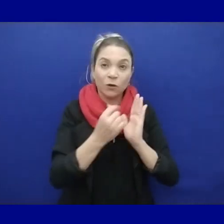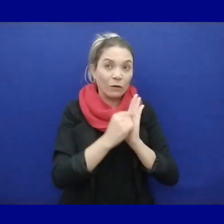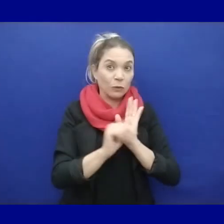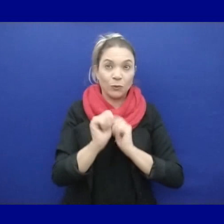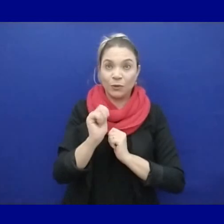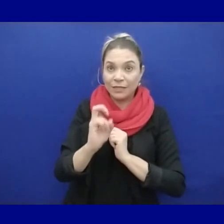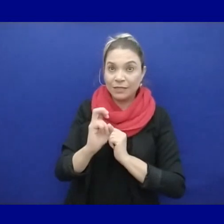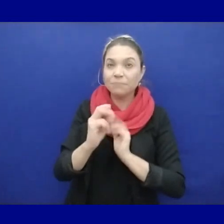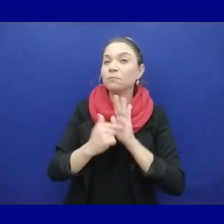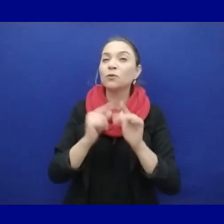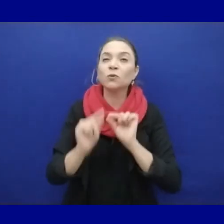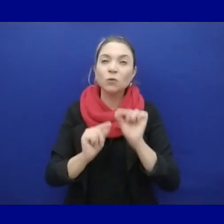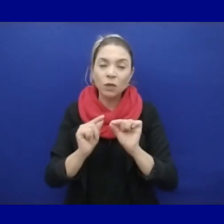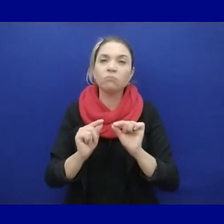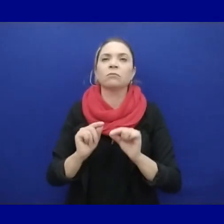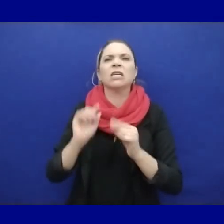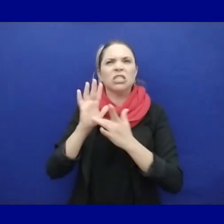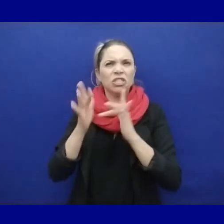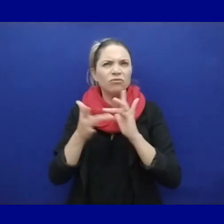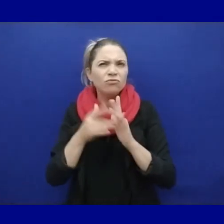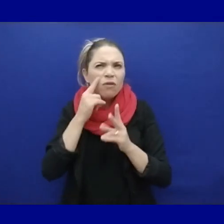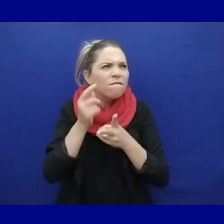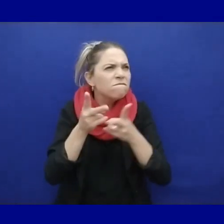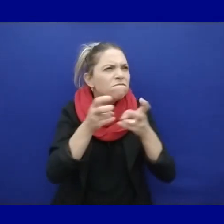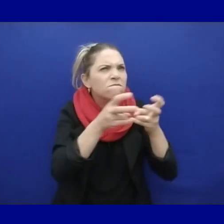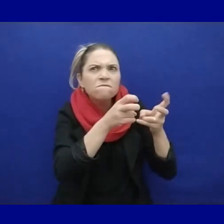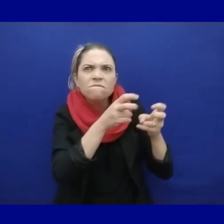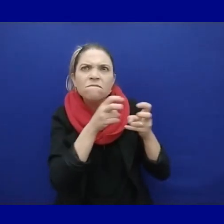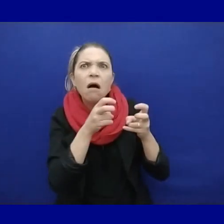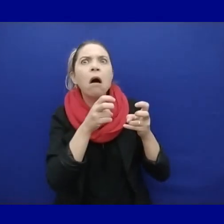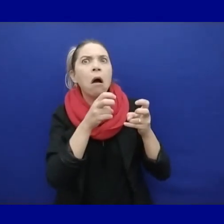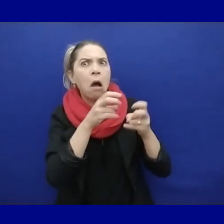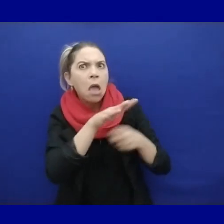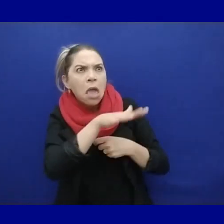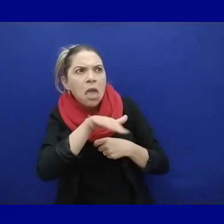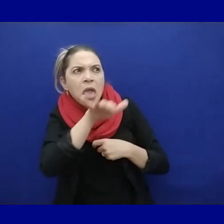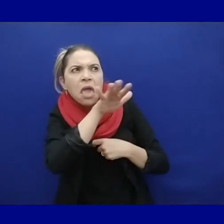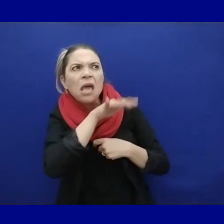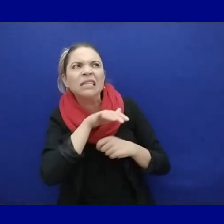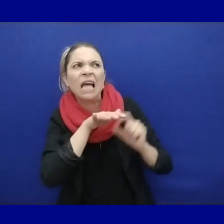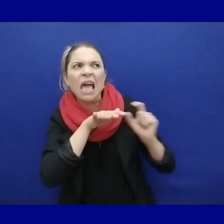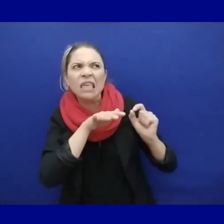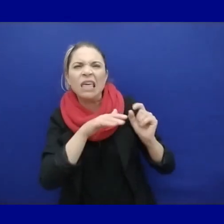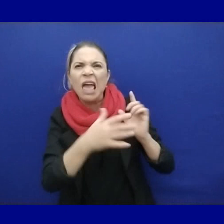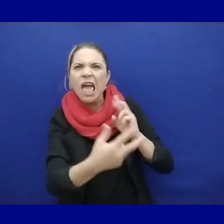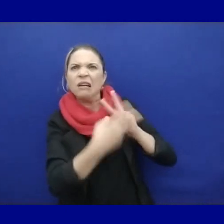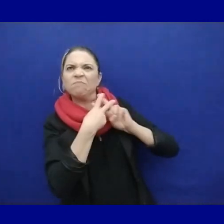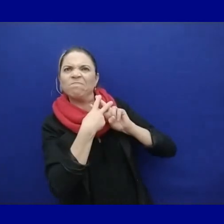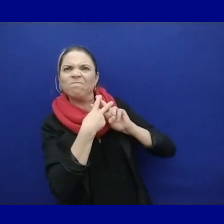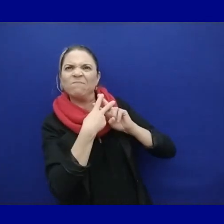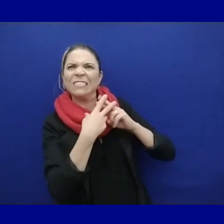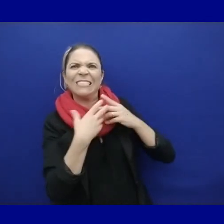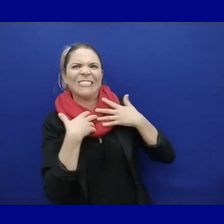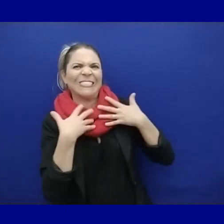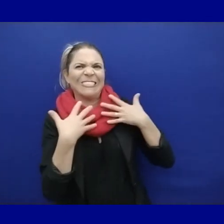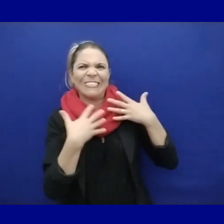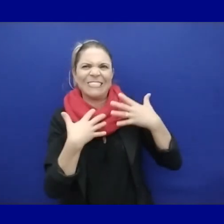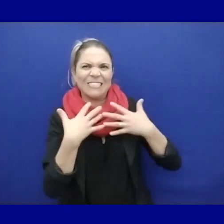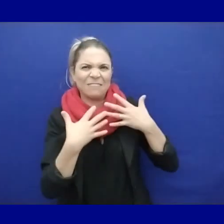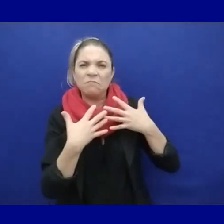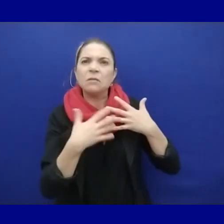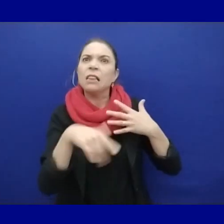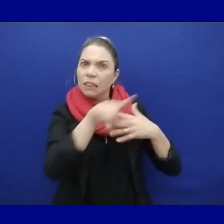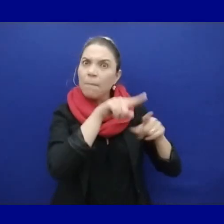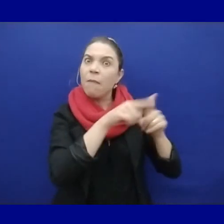6, 15. Sabendo, pois, Jesus que estavam para vir com o intuito de arrebatá-lo para o proclamarem